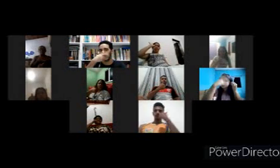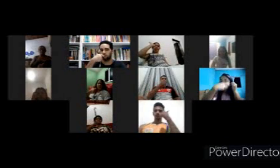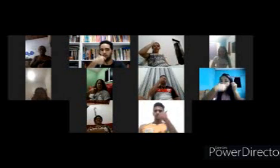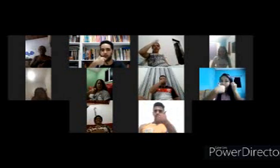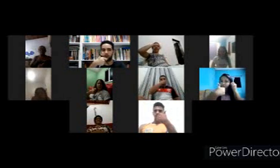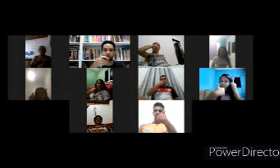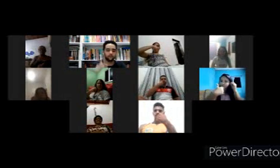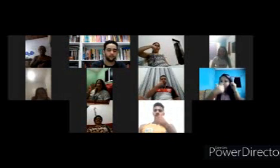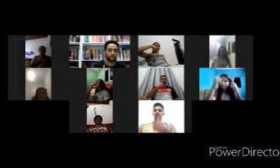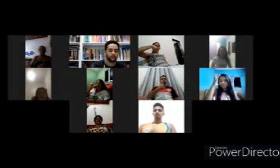Bonito.